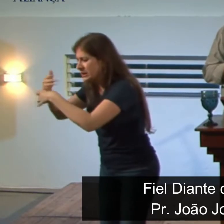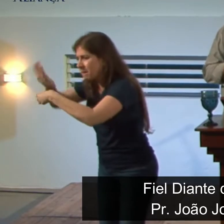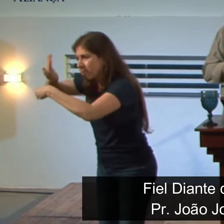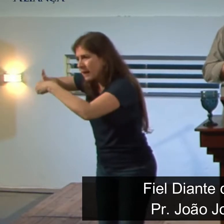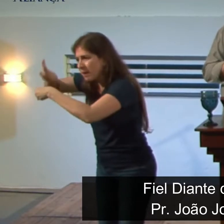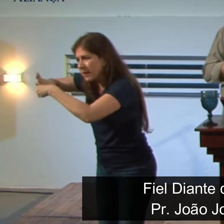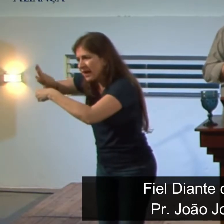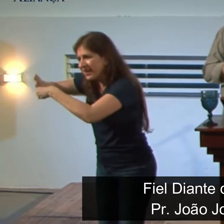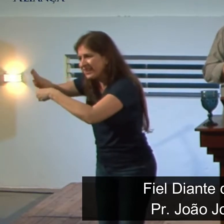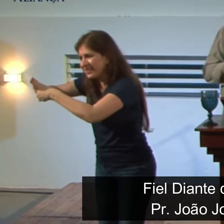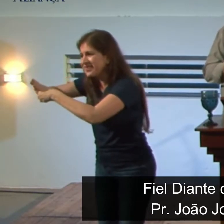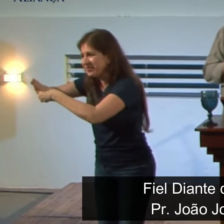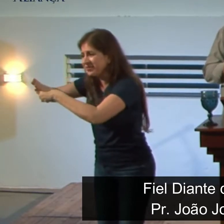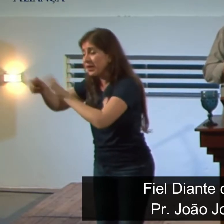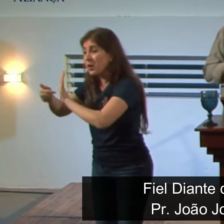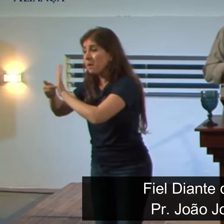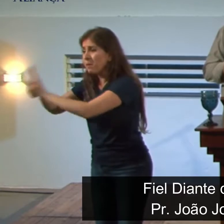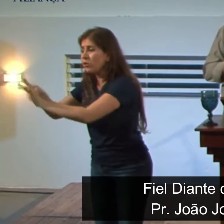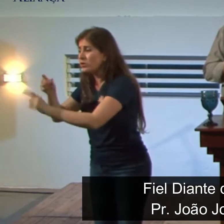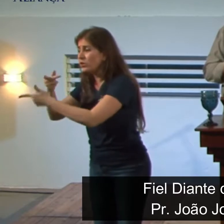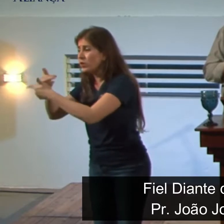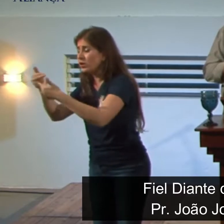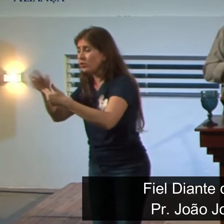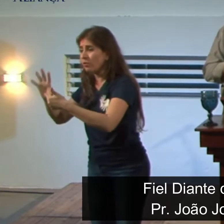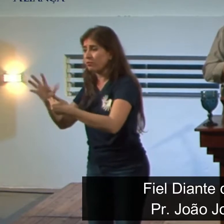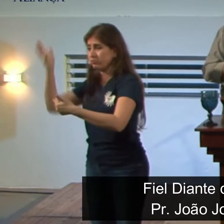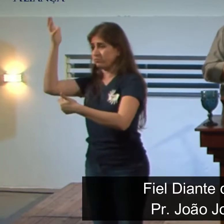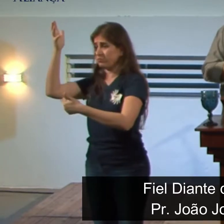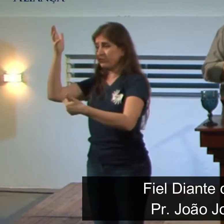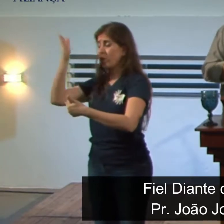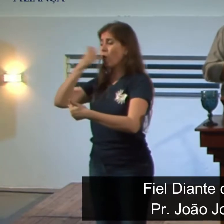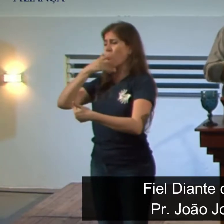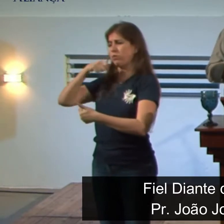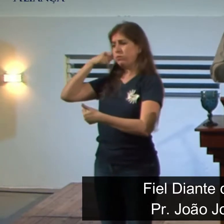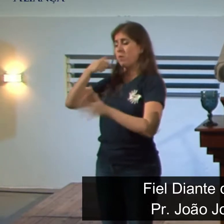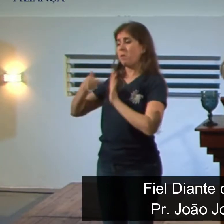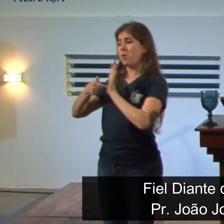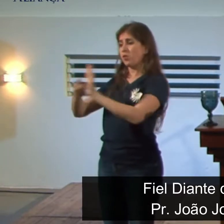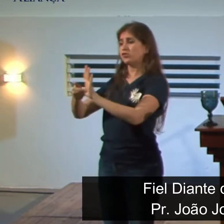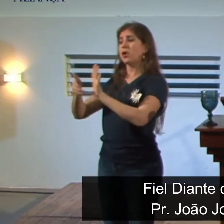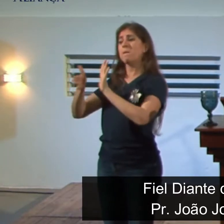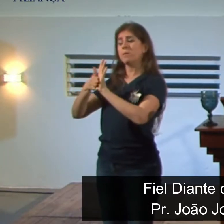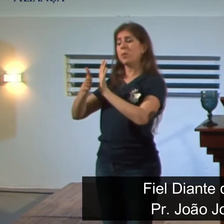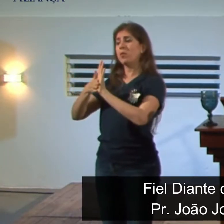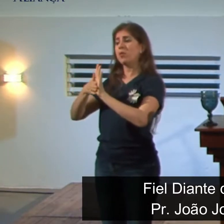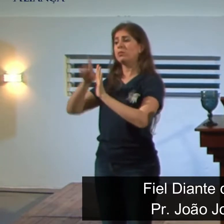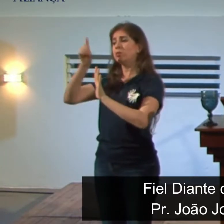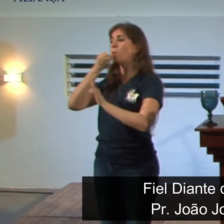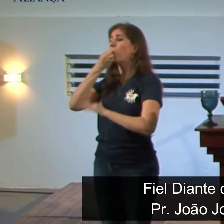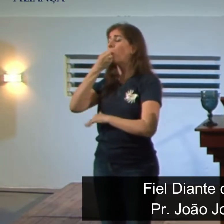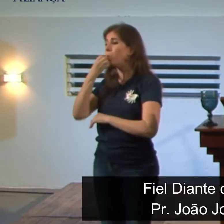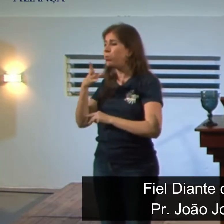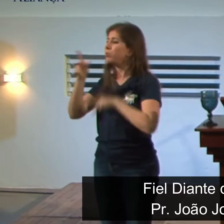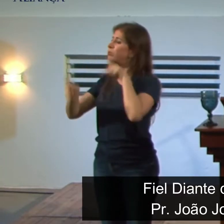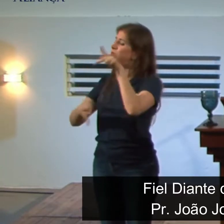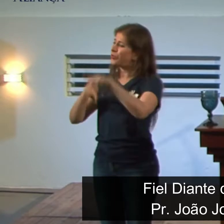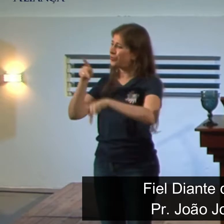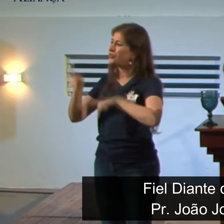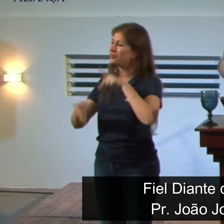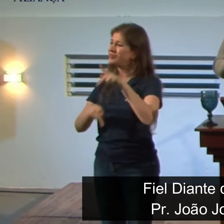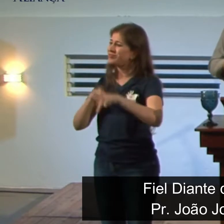soberania divina sobre os acontecimentos. O autor defende que Deus tem um propósito bom para o seu povo,